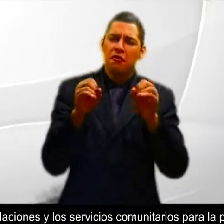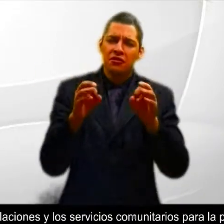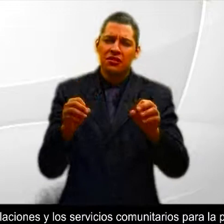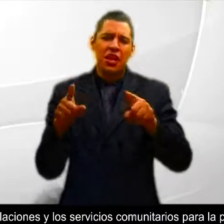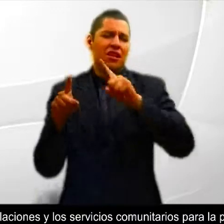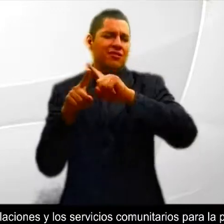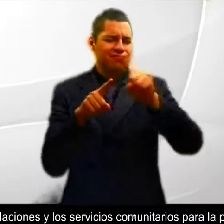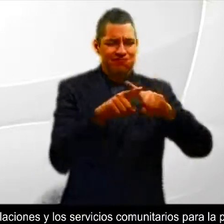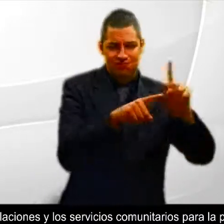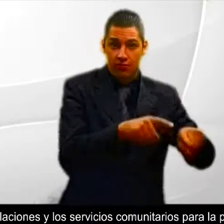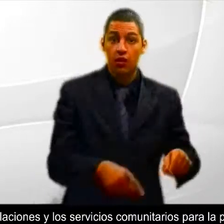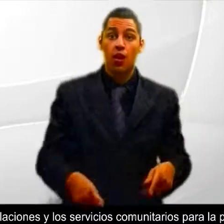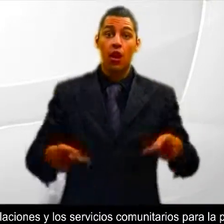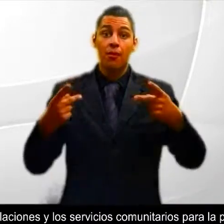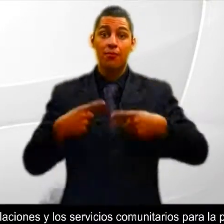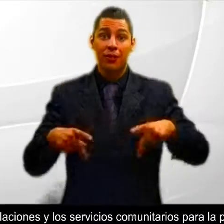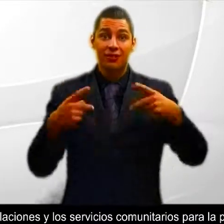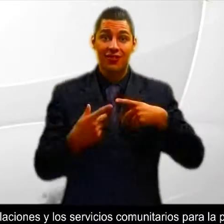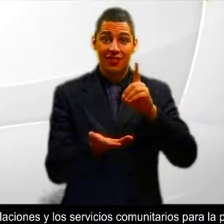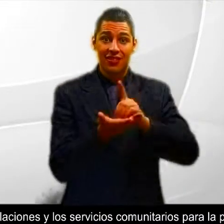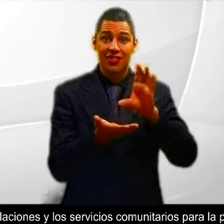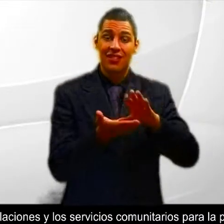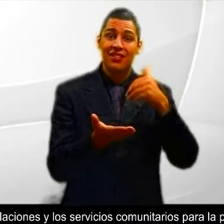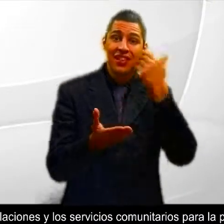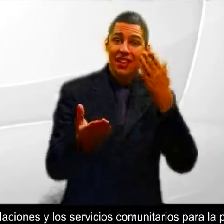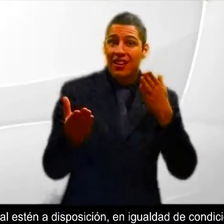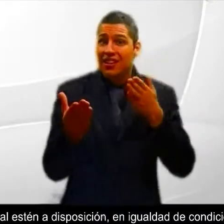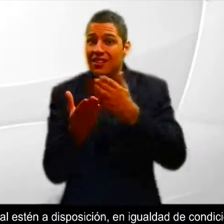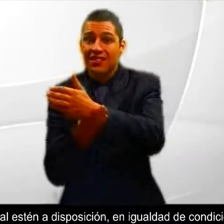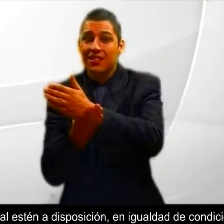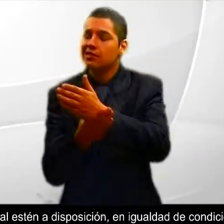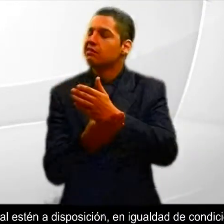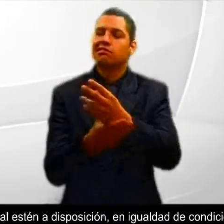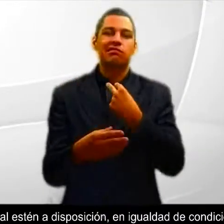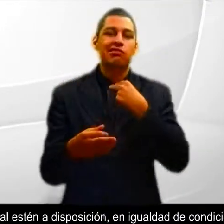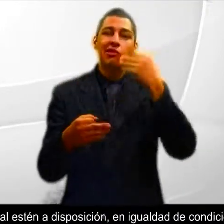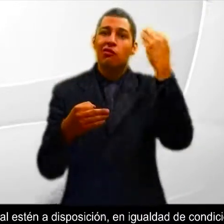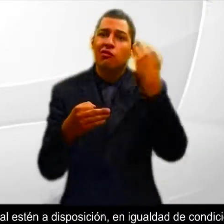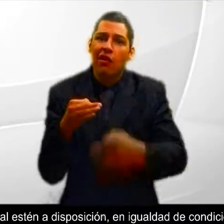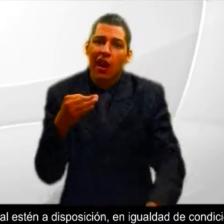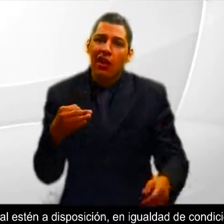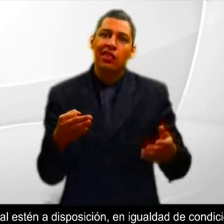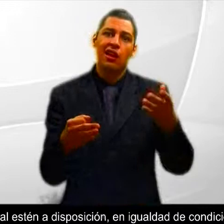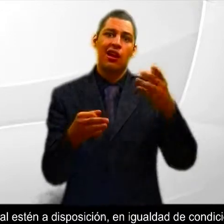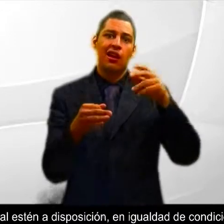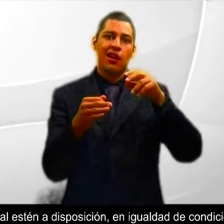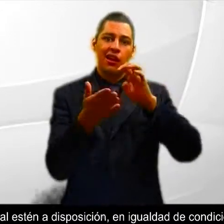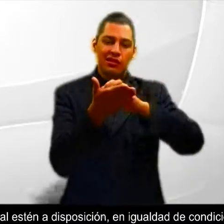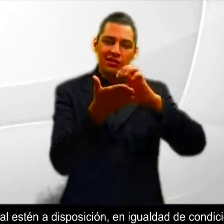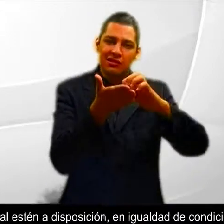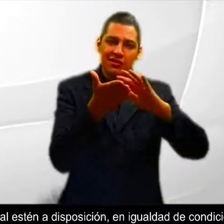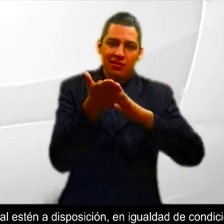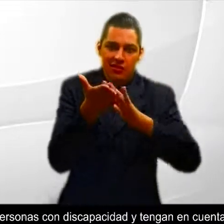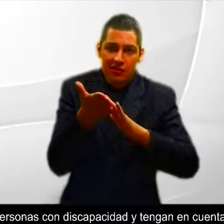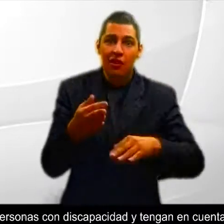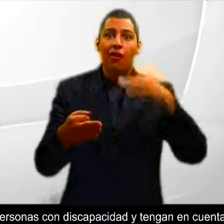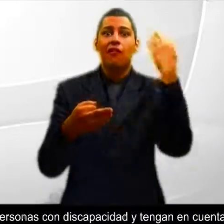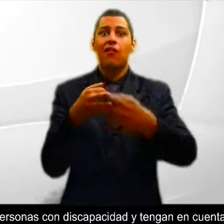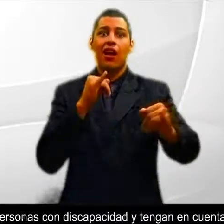las instalaciones y los servicios comunitarios para la población en general estén a disposición en igualdad de condiciones de las personas con